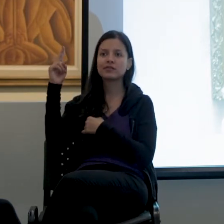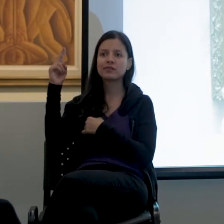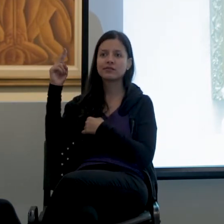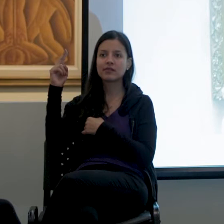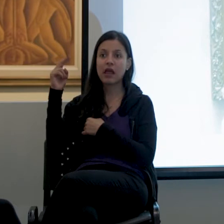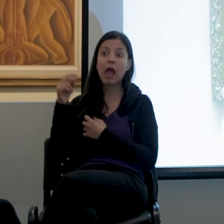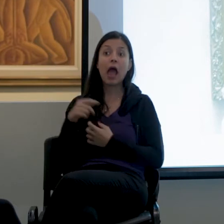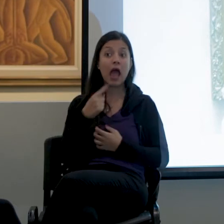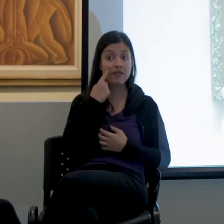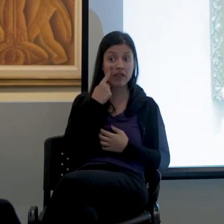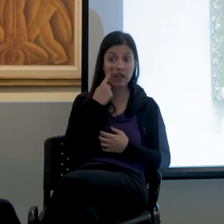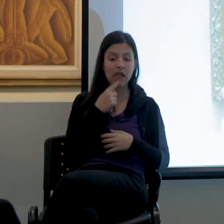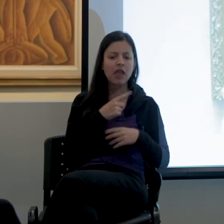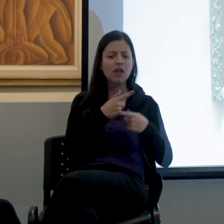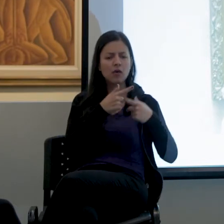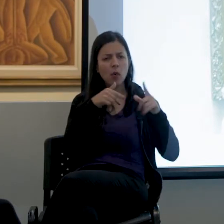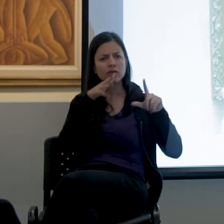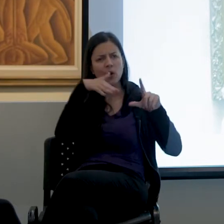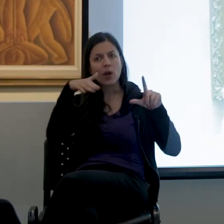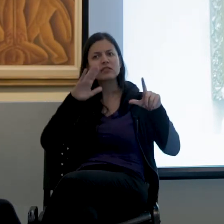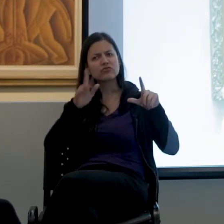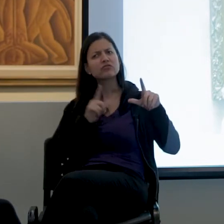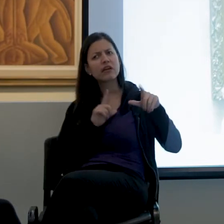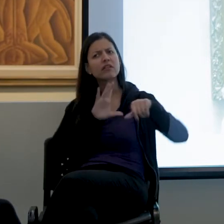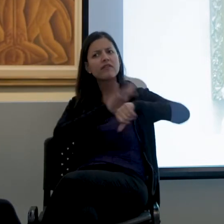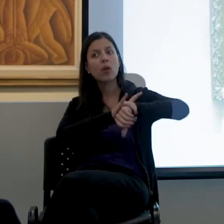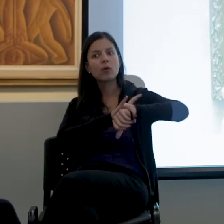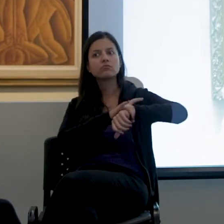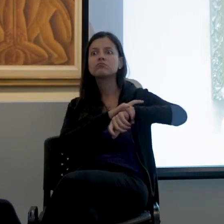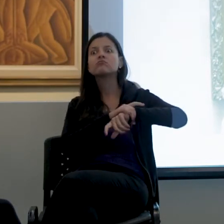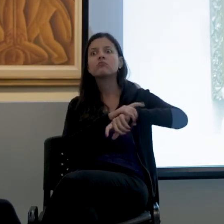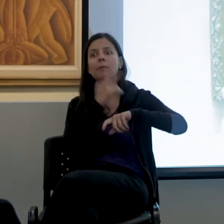valor delas tinha que ser ainda mais protegido.